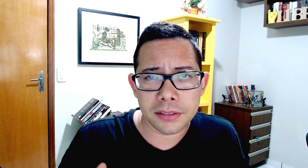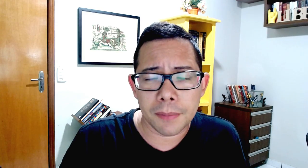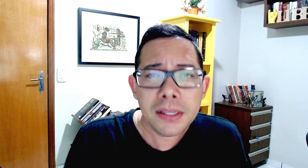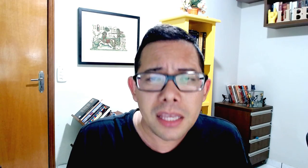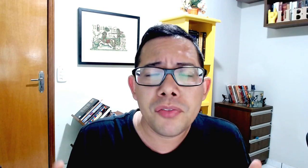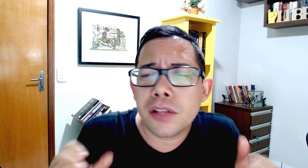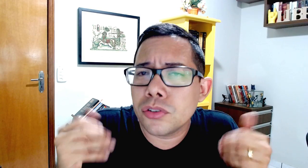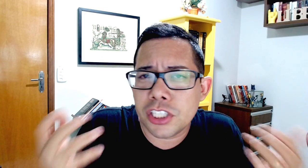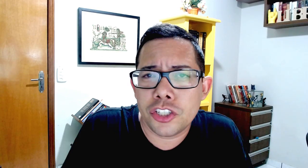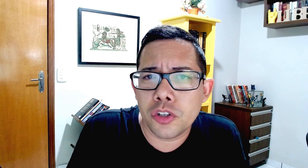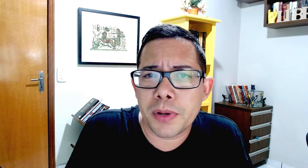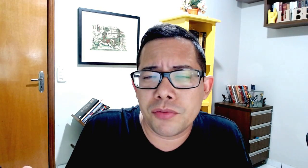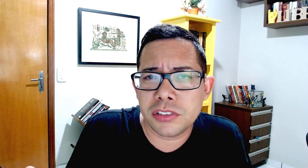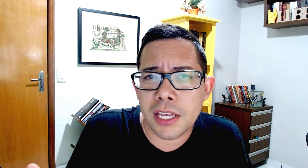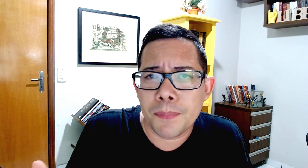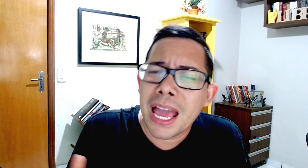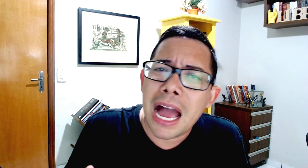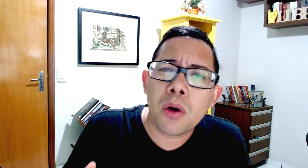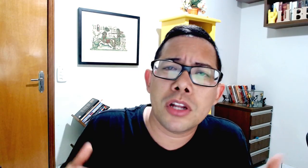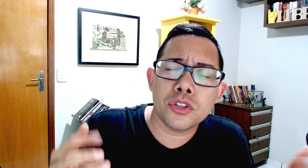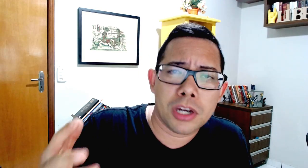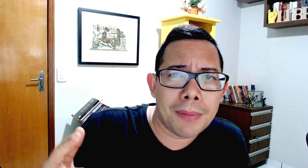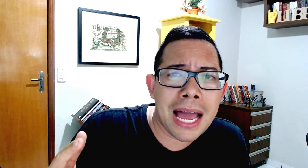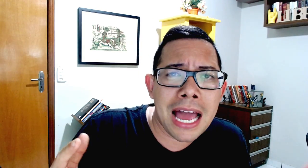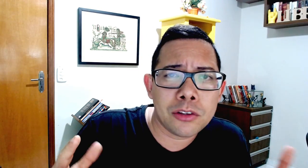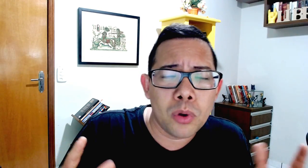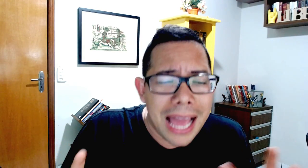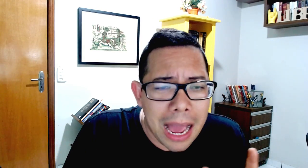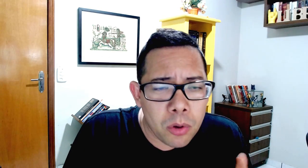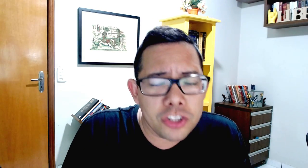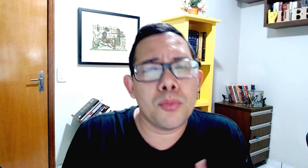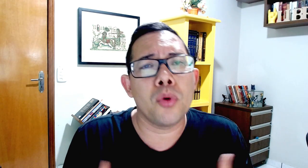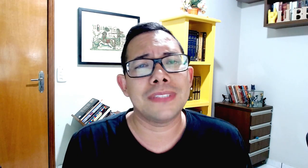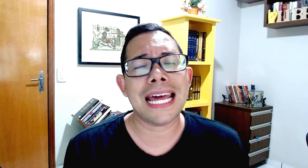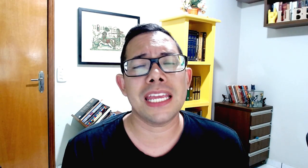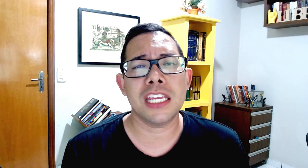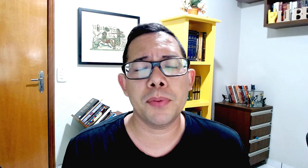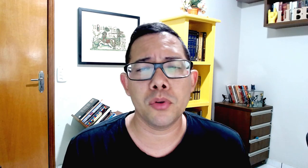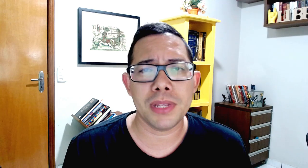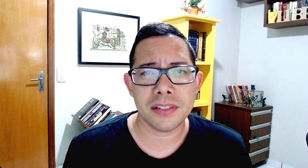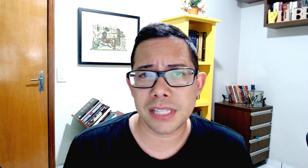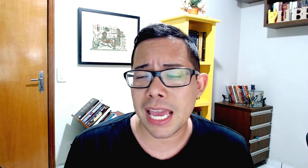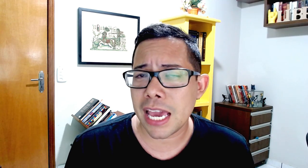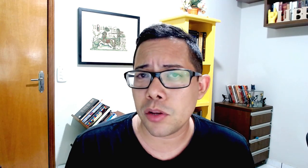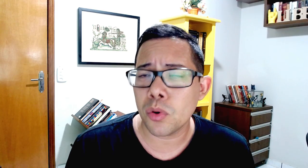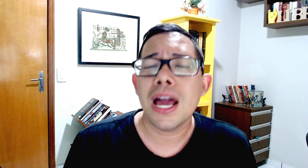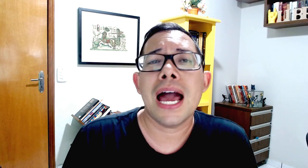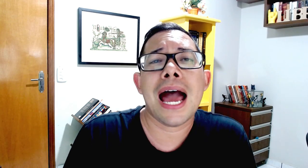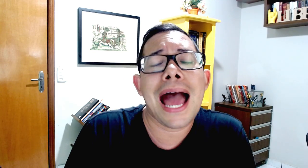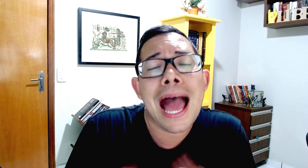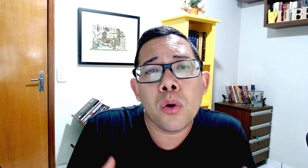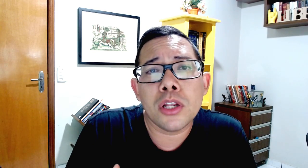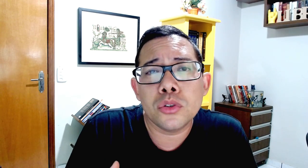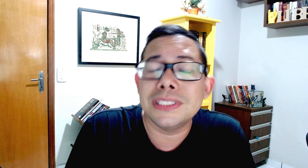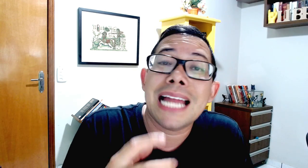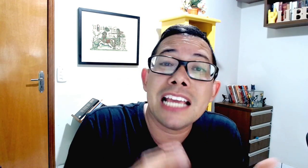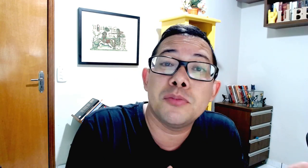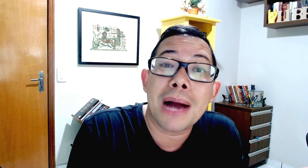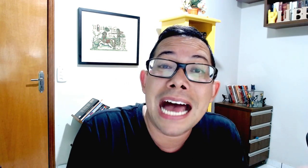esquenta tem feito sentido para você aula do chamado aula de montar a equipe do ministério A aula dos sinais